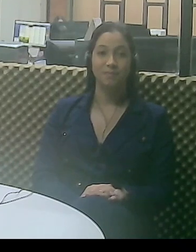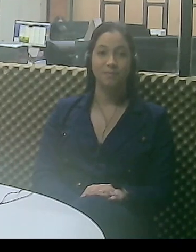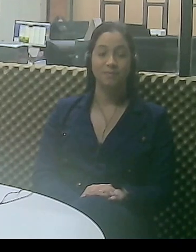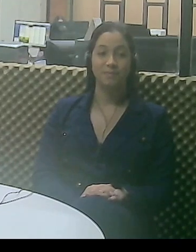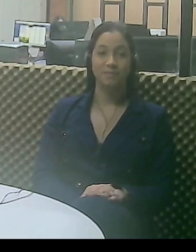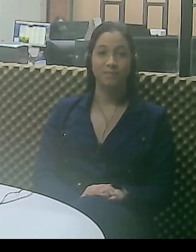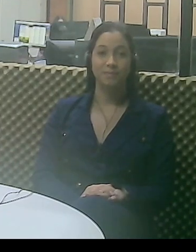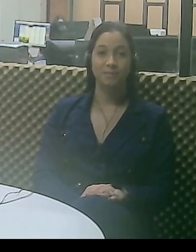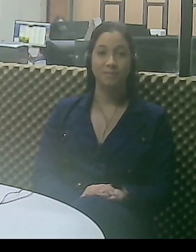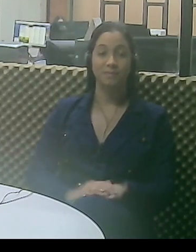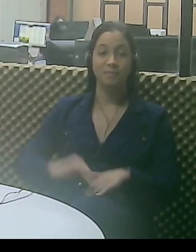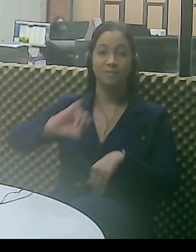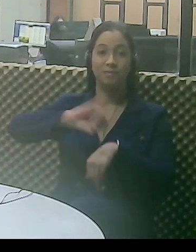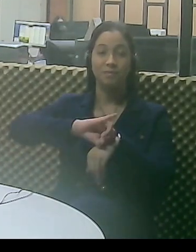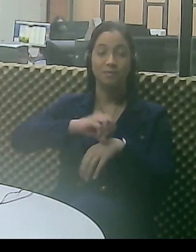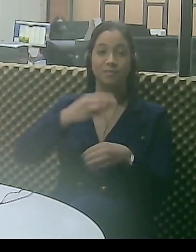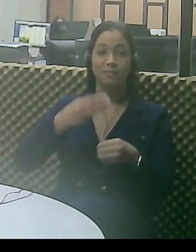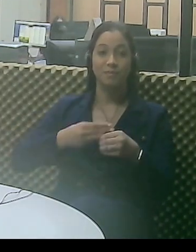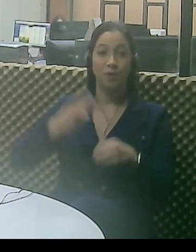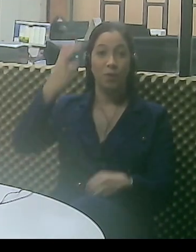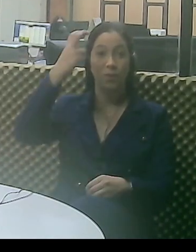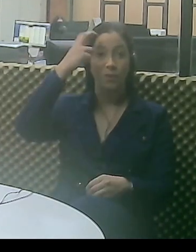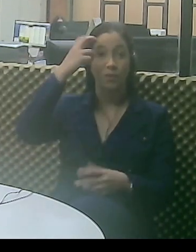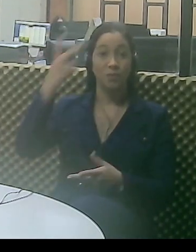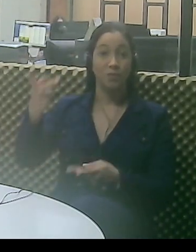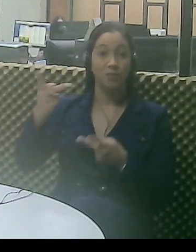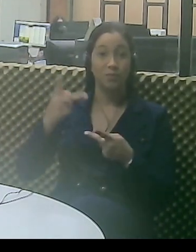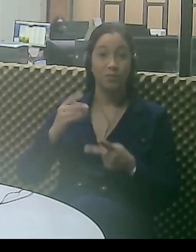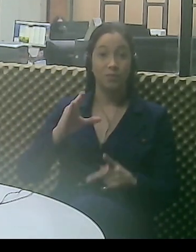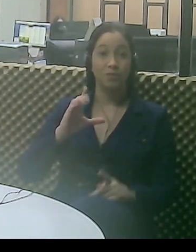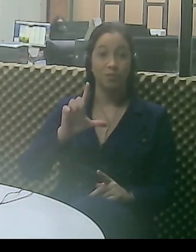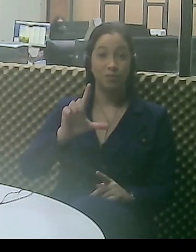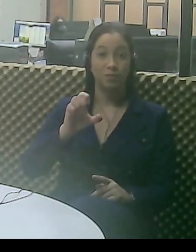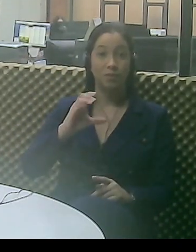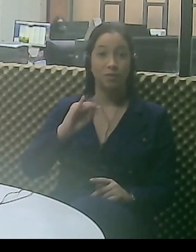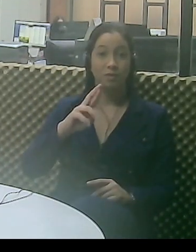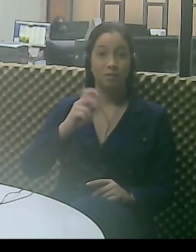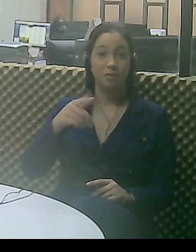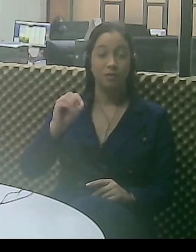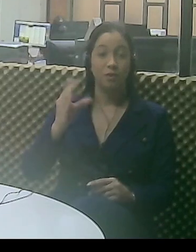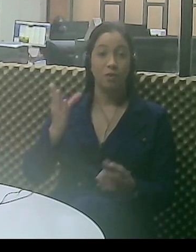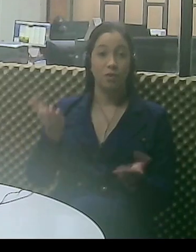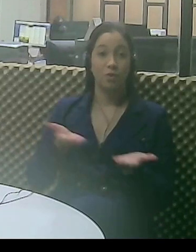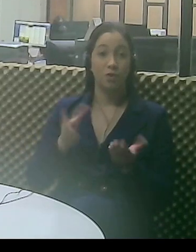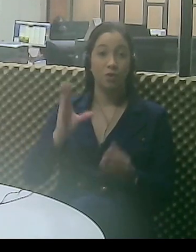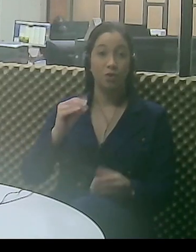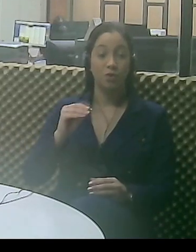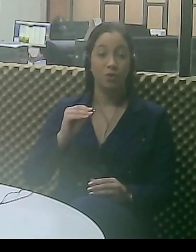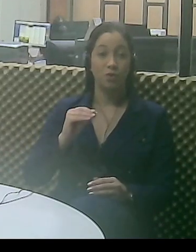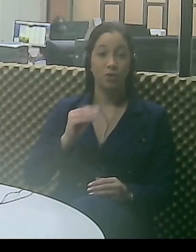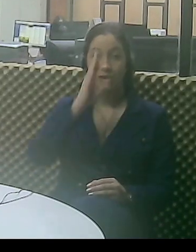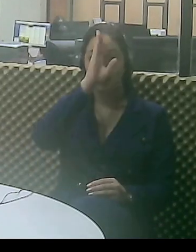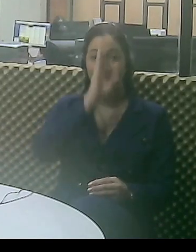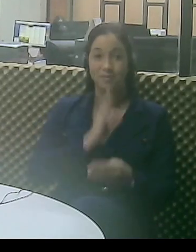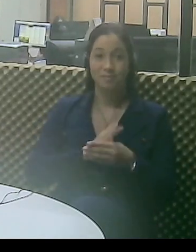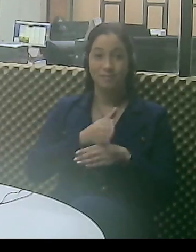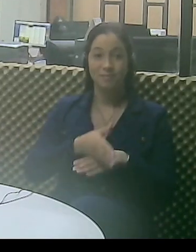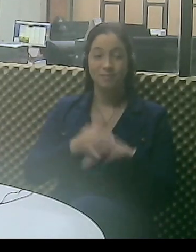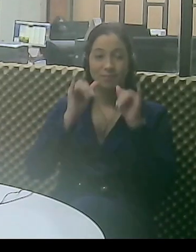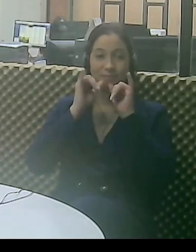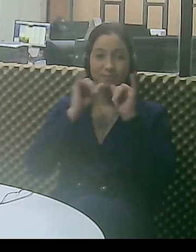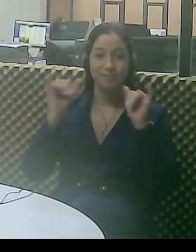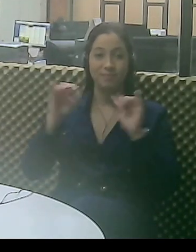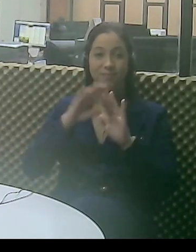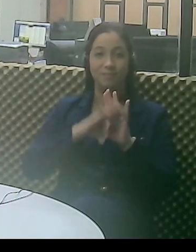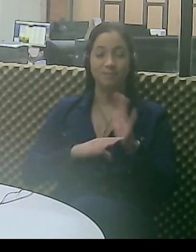E ainda, Centro Municipal de Cultura recebe Leci Brandão hoje à noite. A entrada para o show é gratuita. Essas